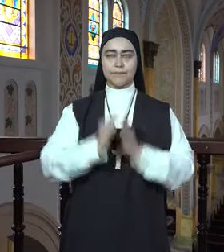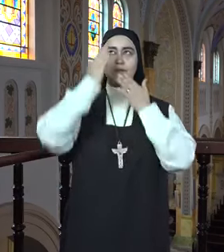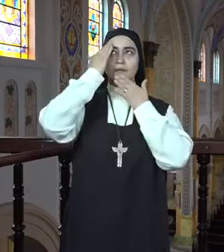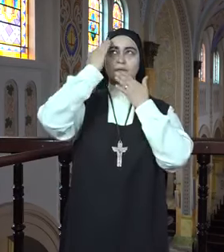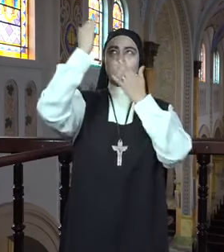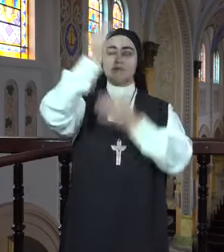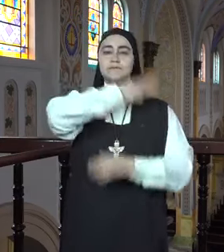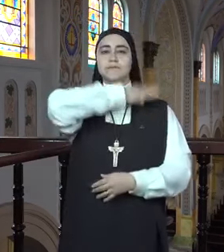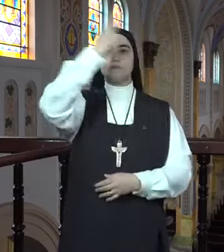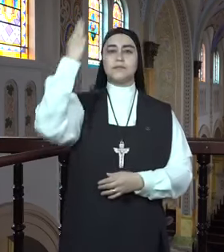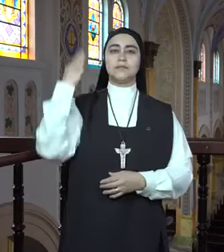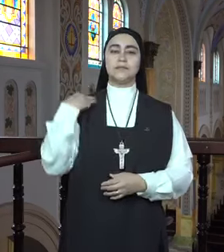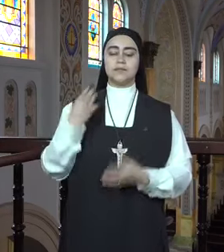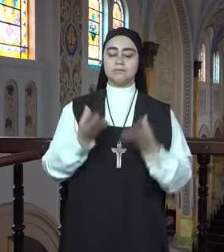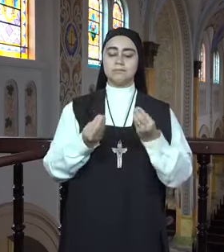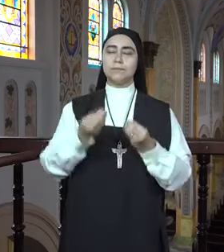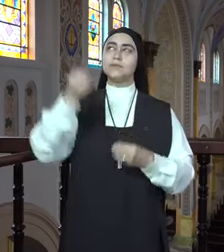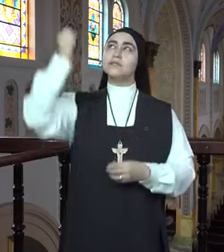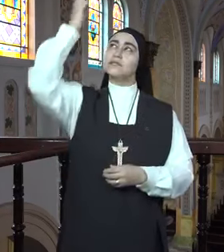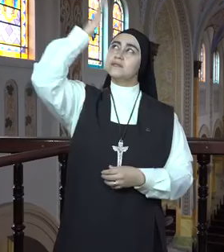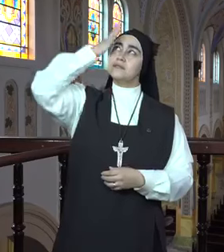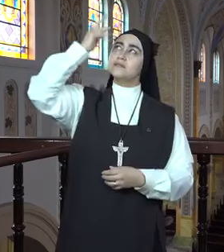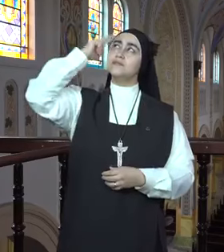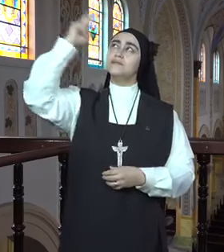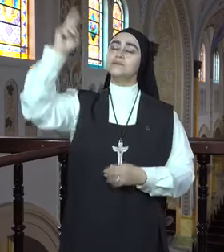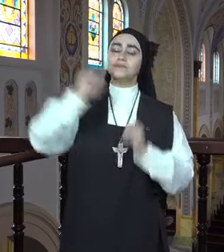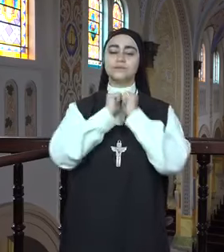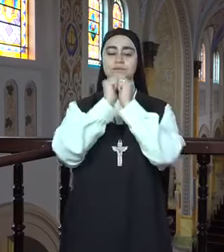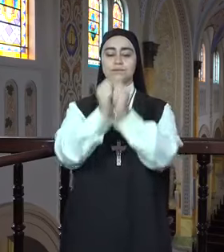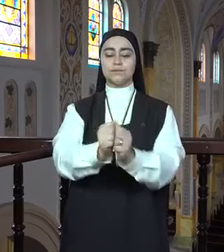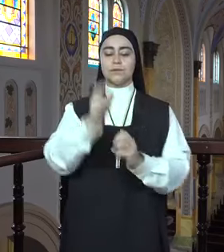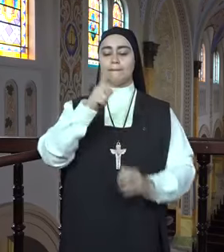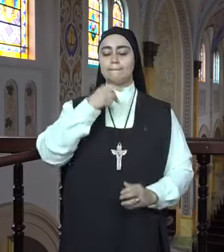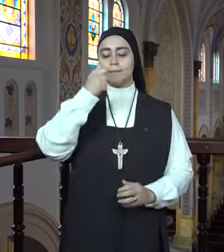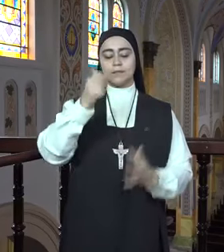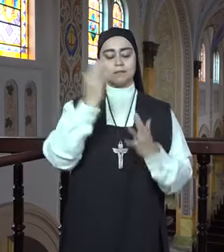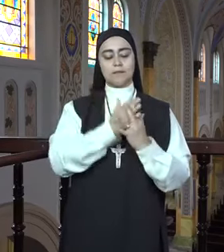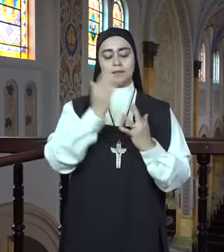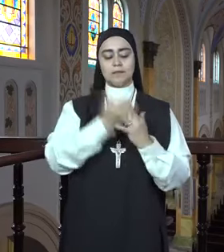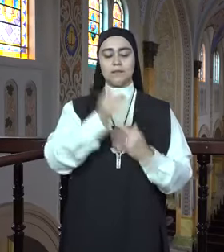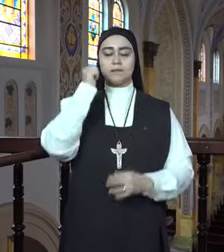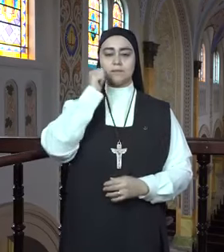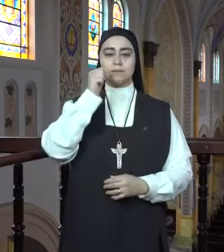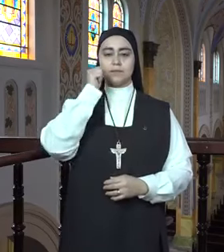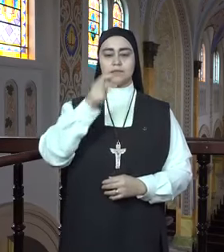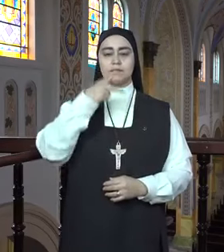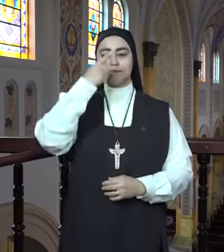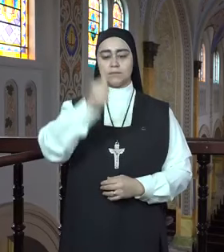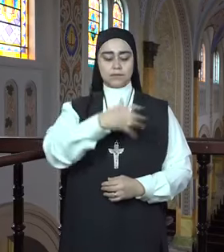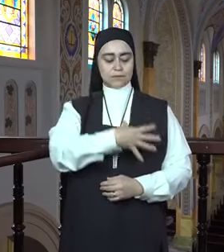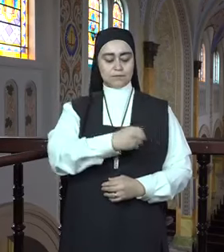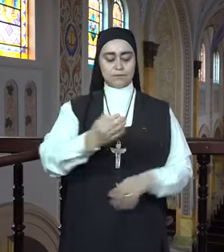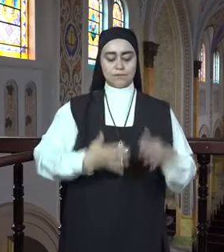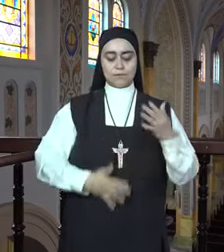Maria, cheia de graça, o Senhor é convosco. Bendita sois vós entre as mulheres, e bendito